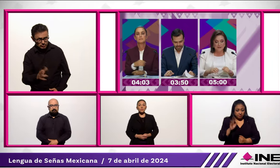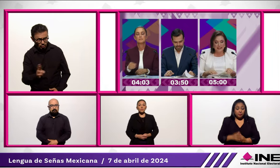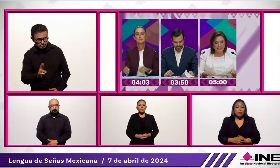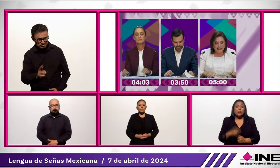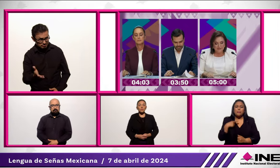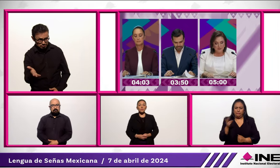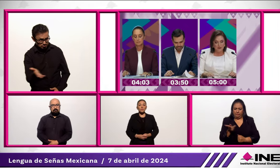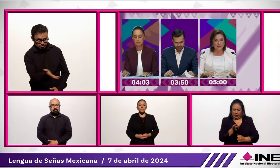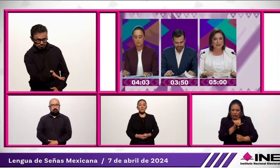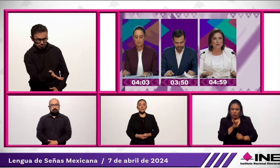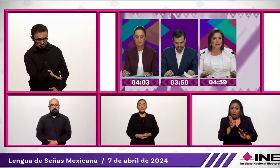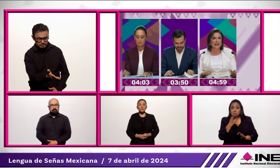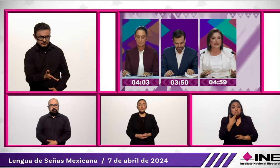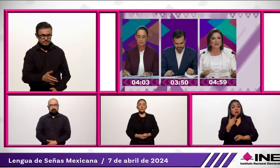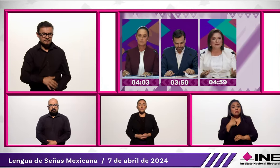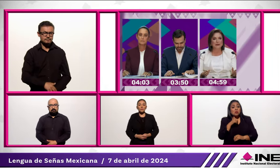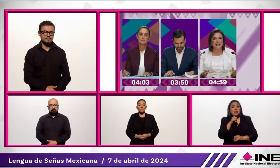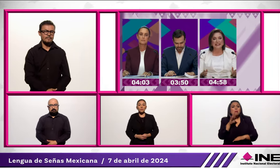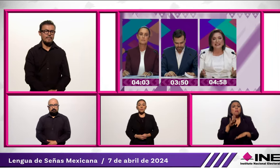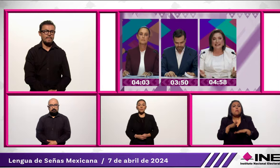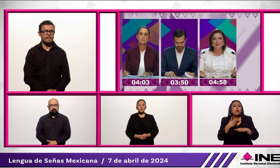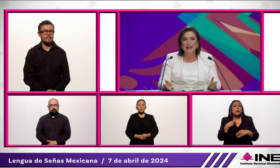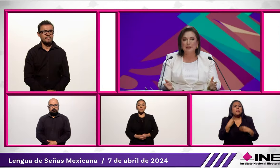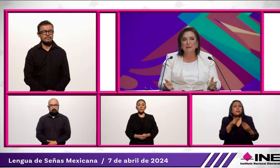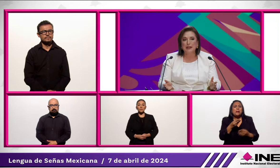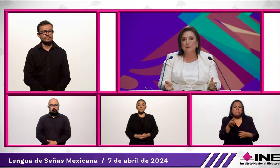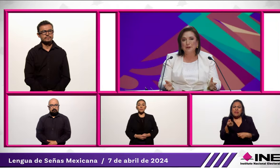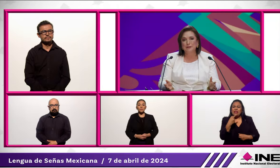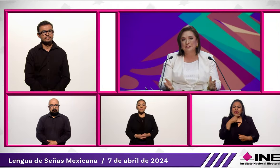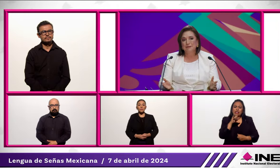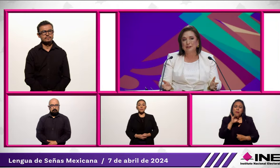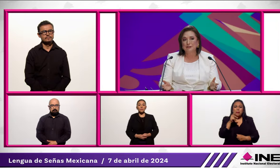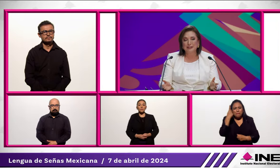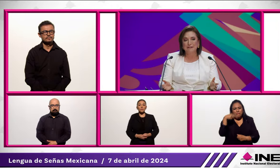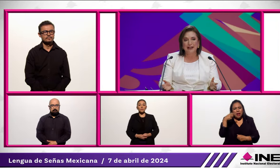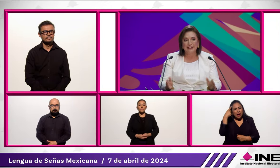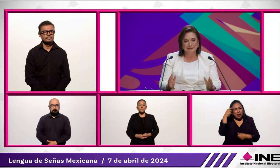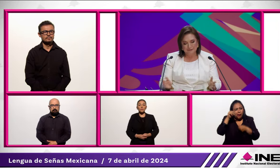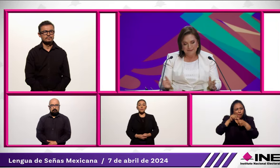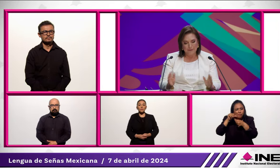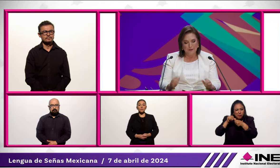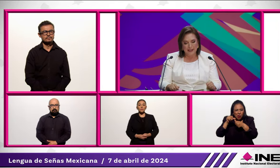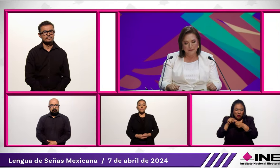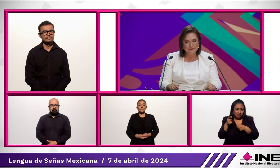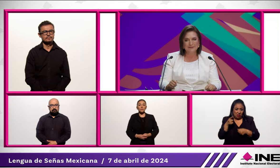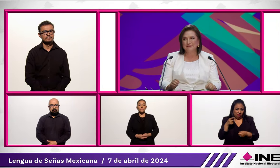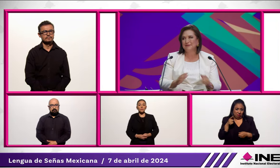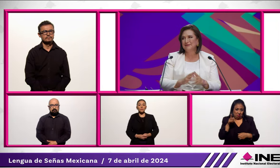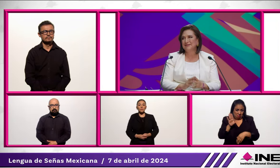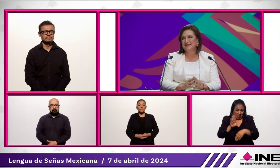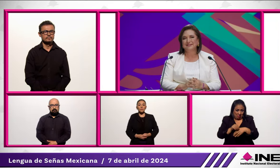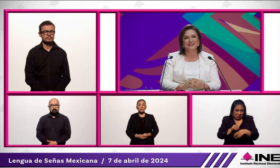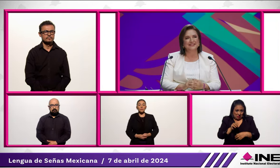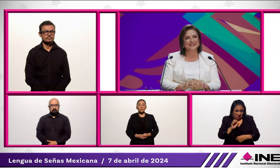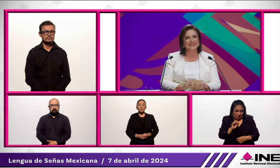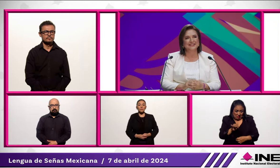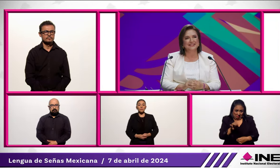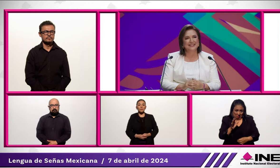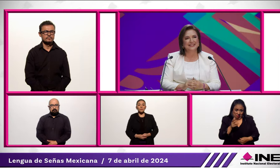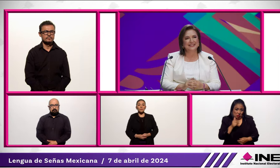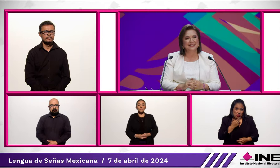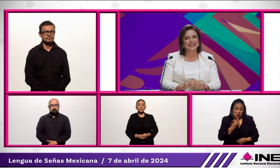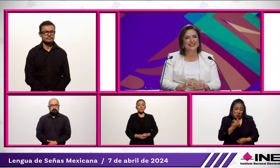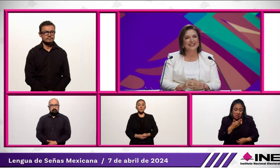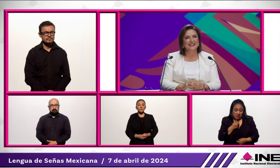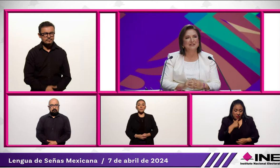Pues preguntarle, no me contestó por qué le dieron ivermectina, que es un medicamento para piojos, cuando no estaba aprobado. La